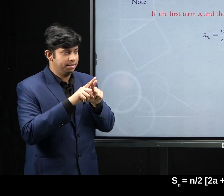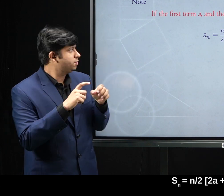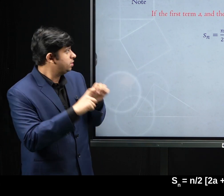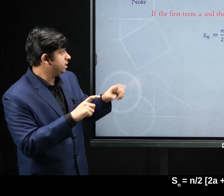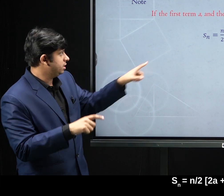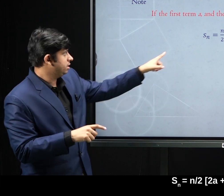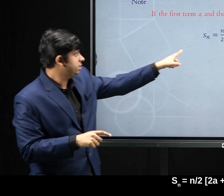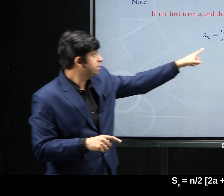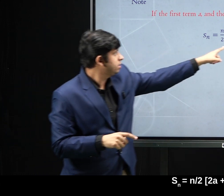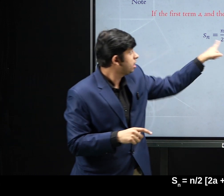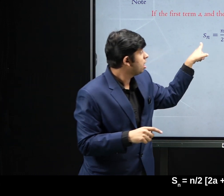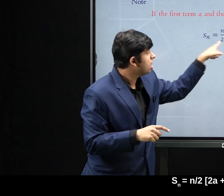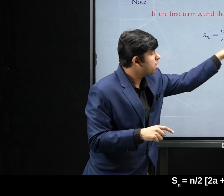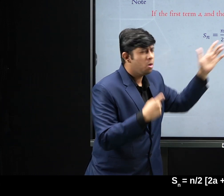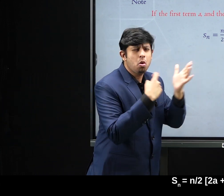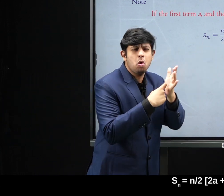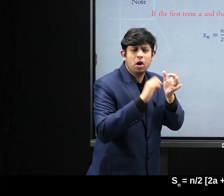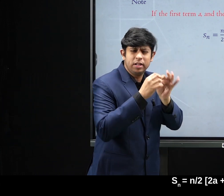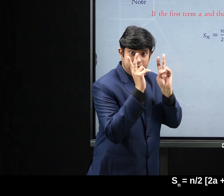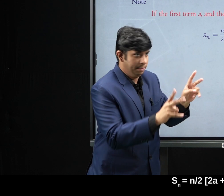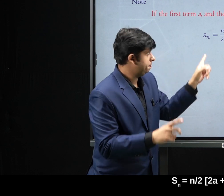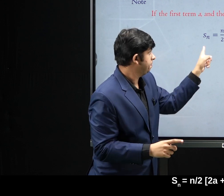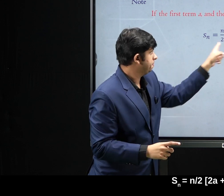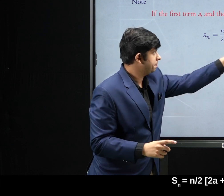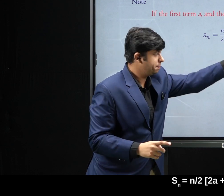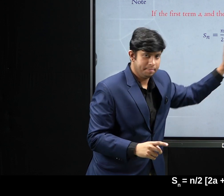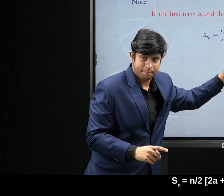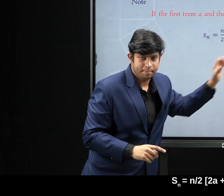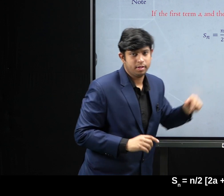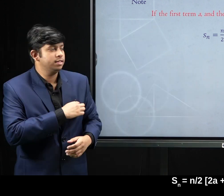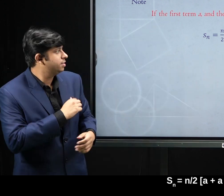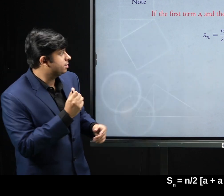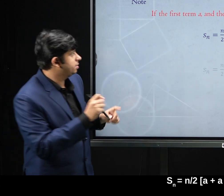n/2 ఇంటూ 2A ప్లస్ n-1 ఇంటూ D. Sn